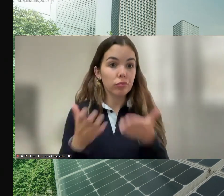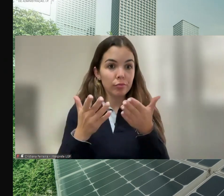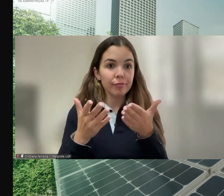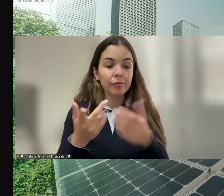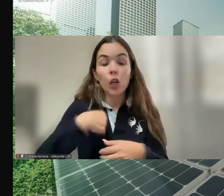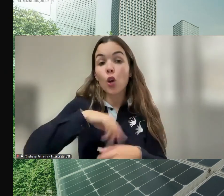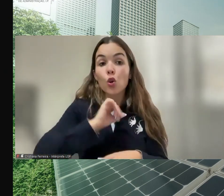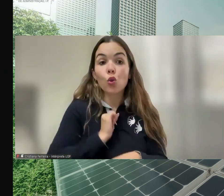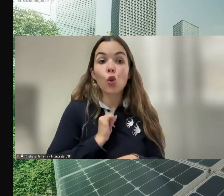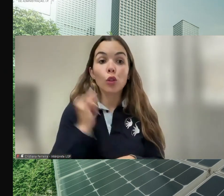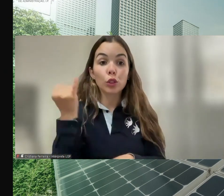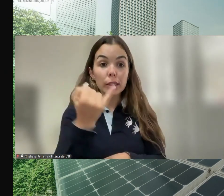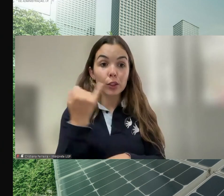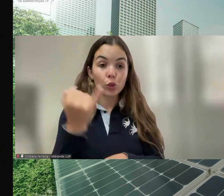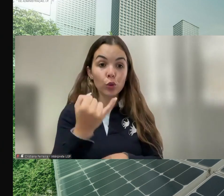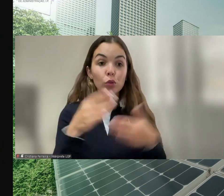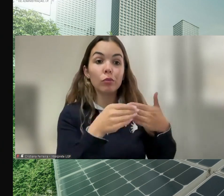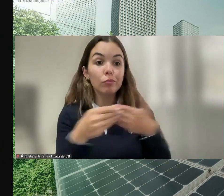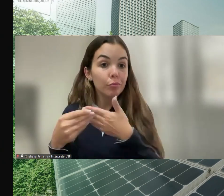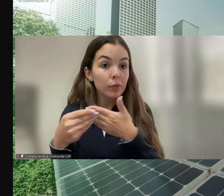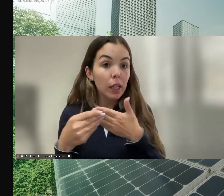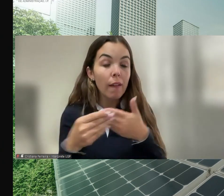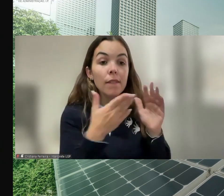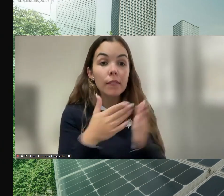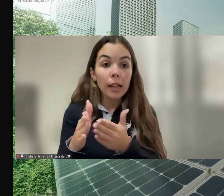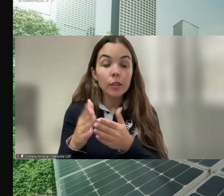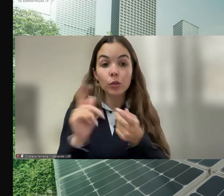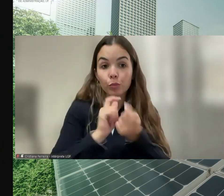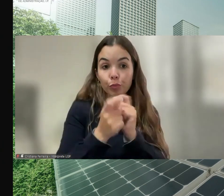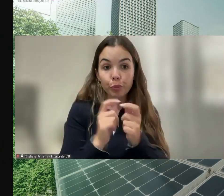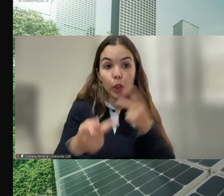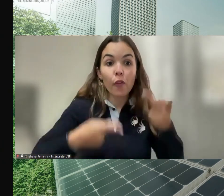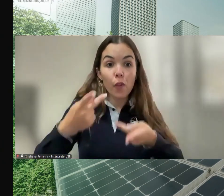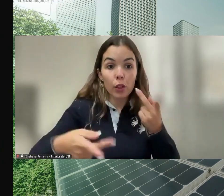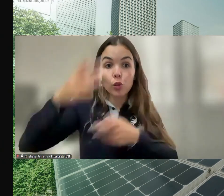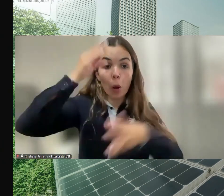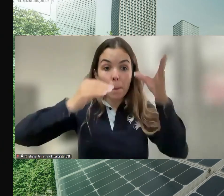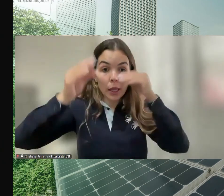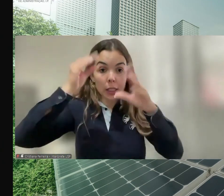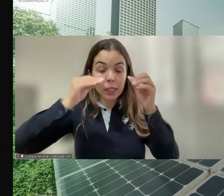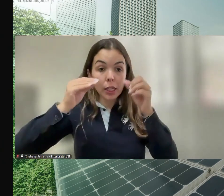O nosso Instituto lidera o componente monitorização, avaliação e aprendizagem,